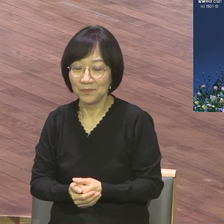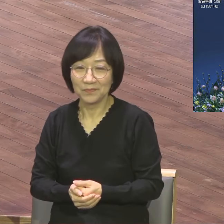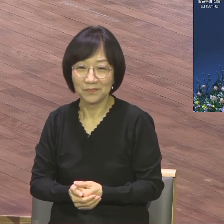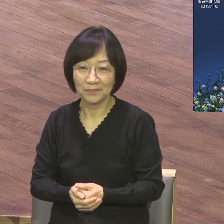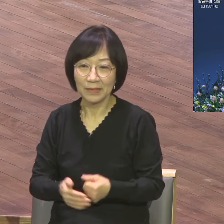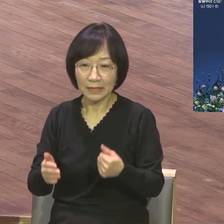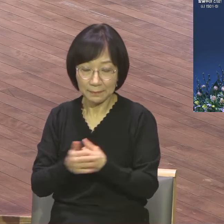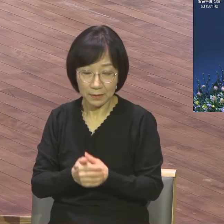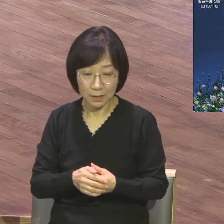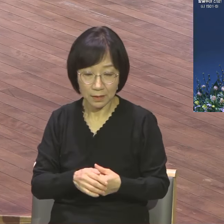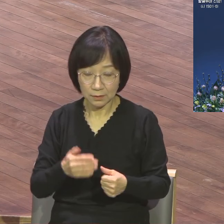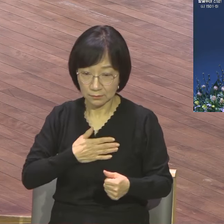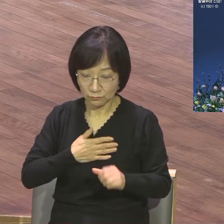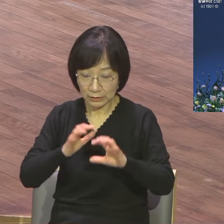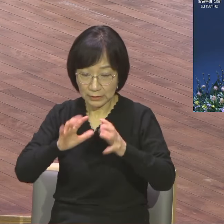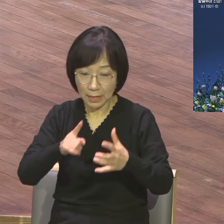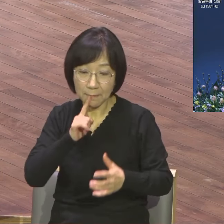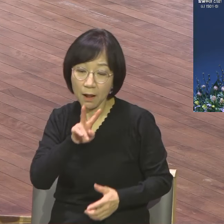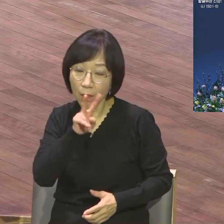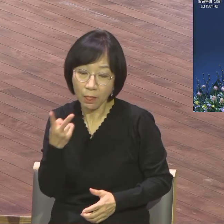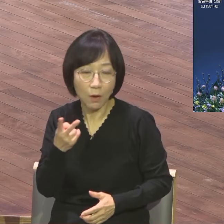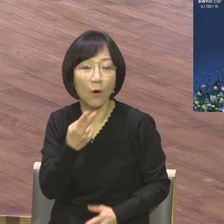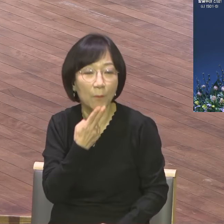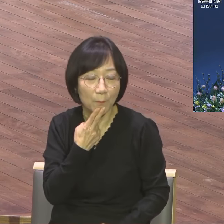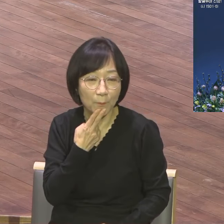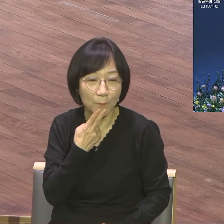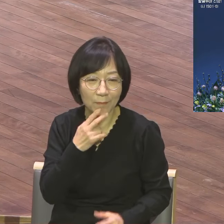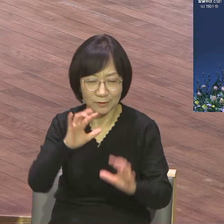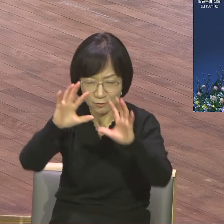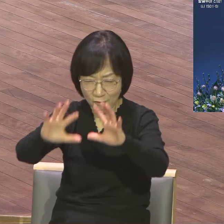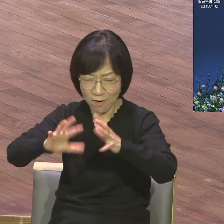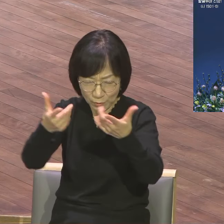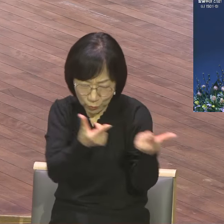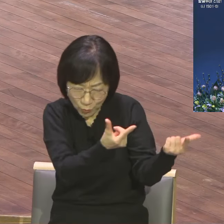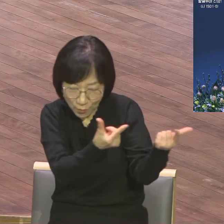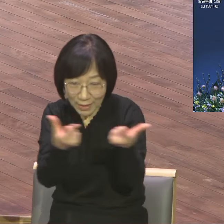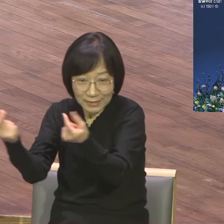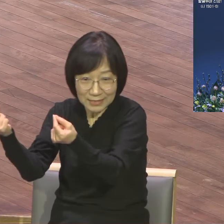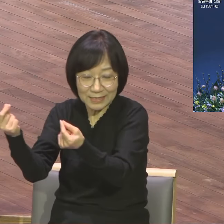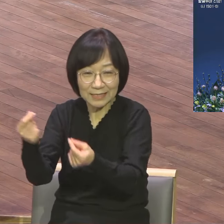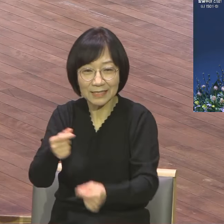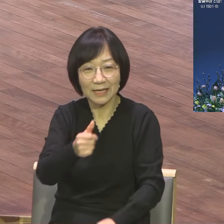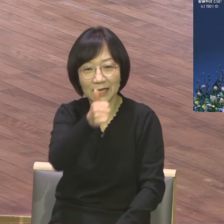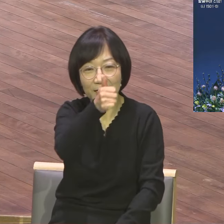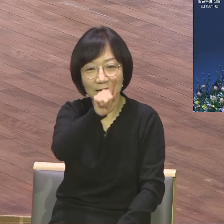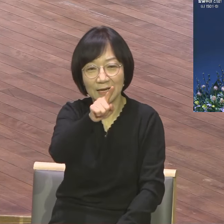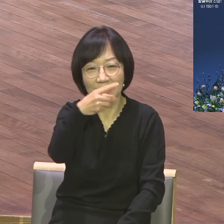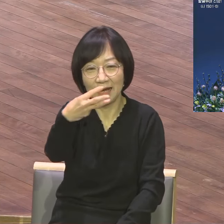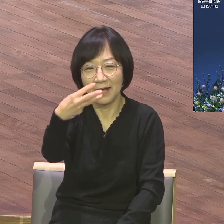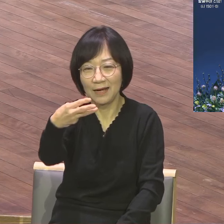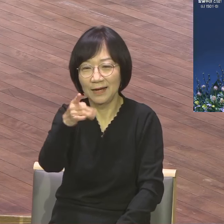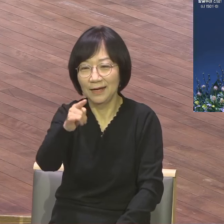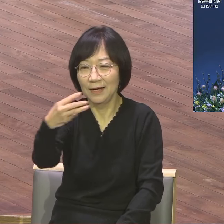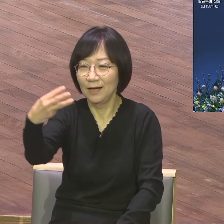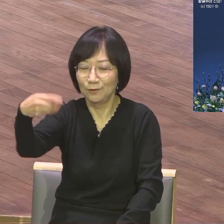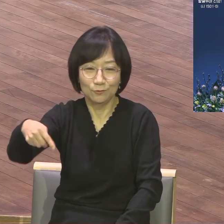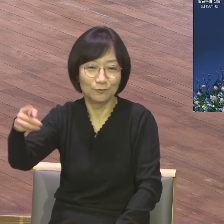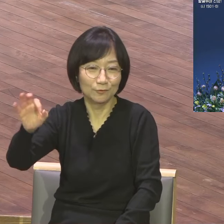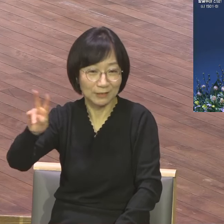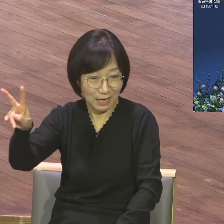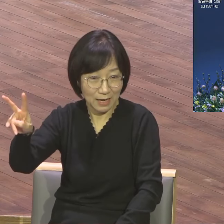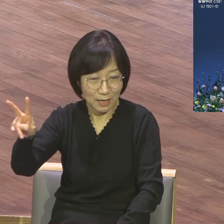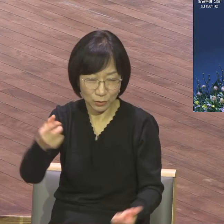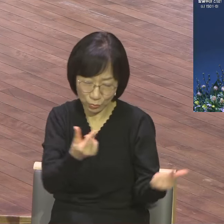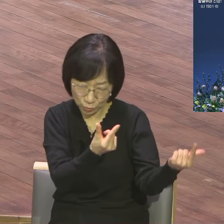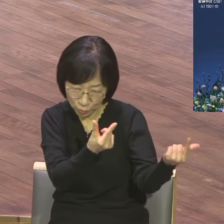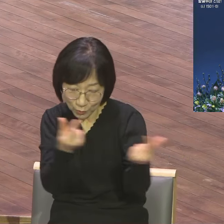바꾸고 말하지 않습니다. 전 세계가 다 할렐루야 이 히브리어 그대로 씁니다. 할렐루야. 그 해외 가서도